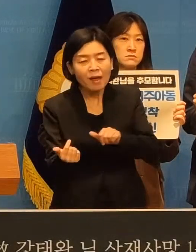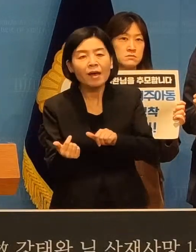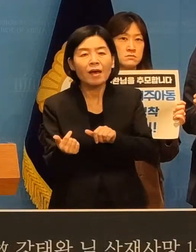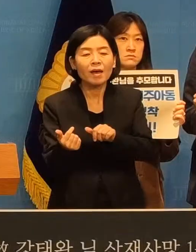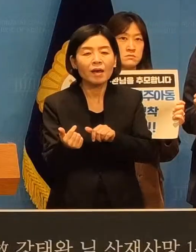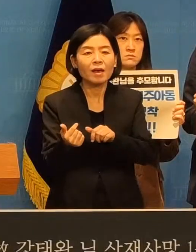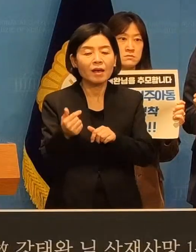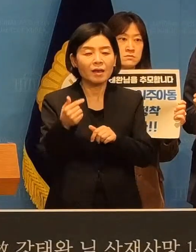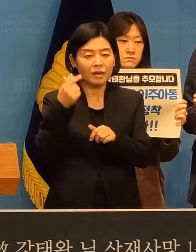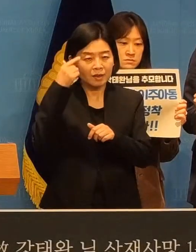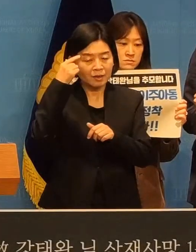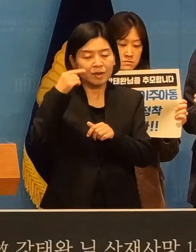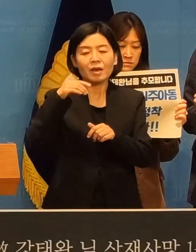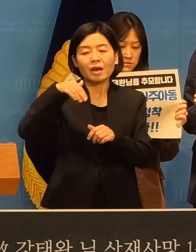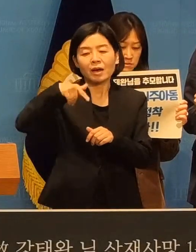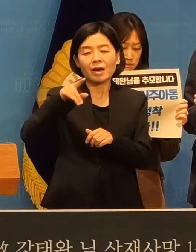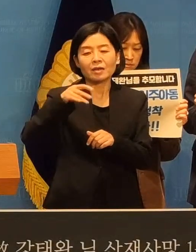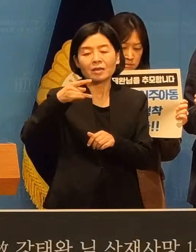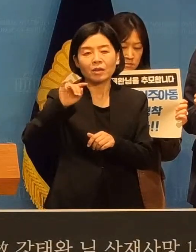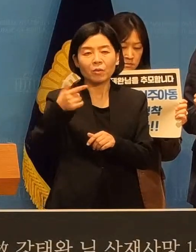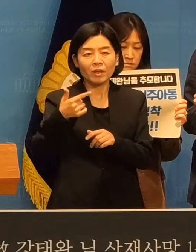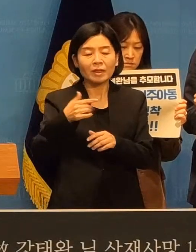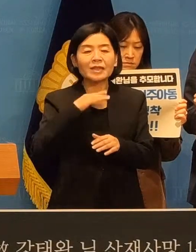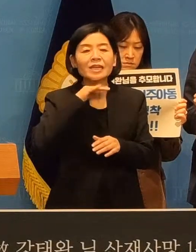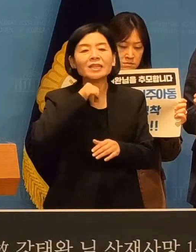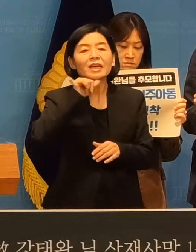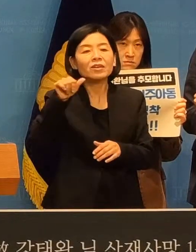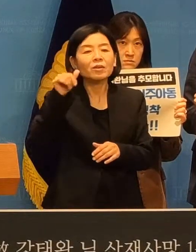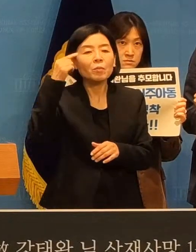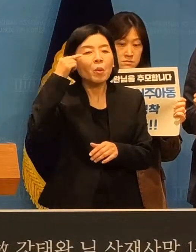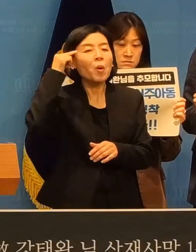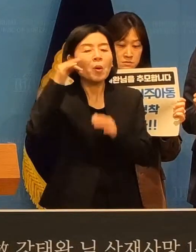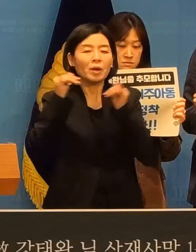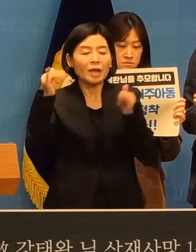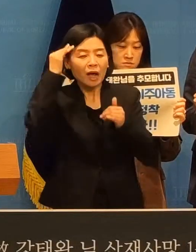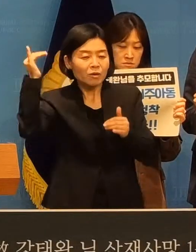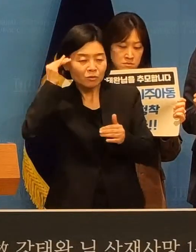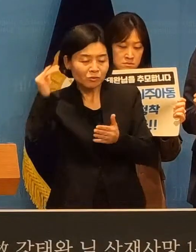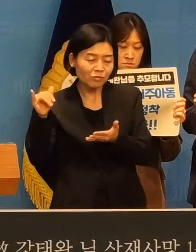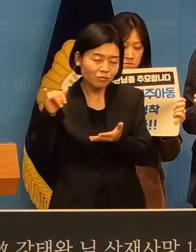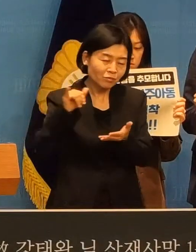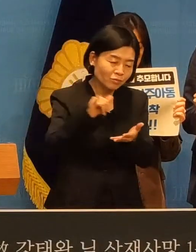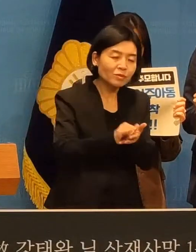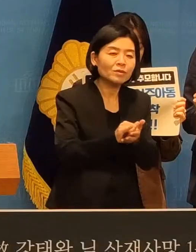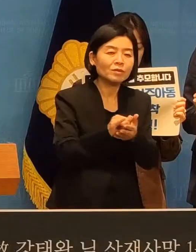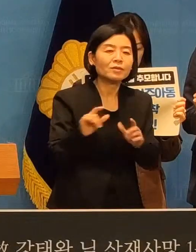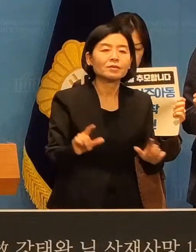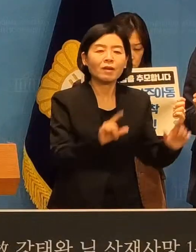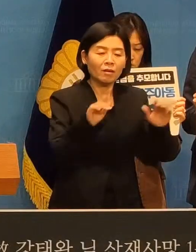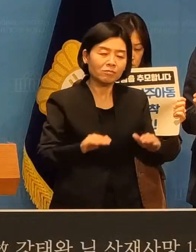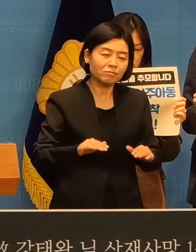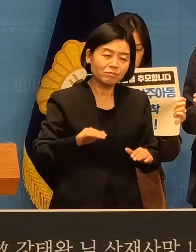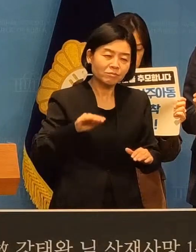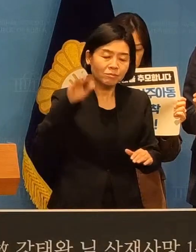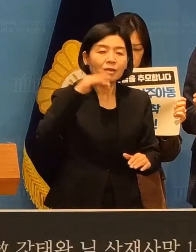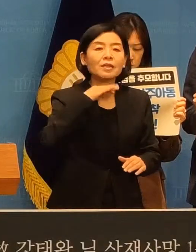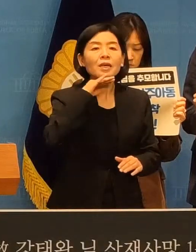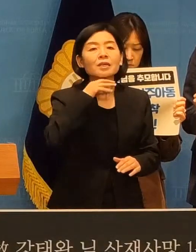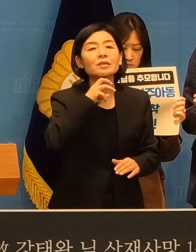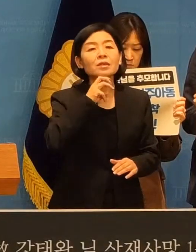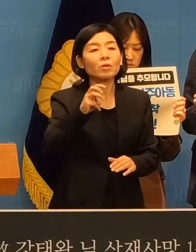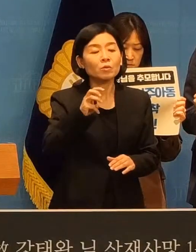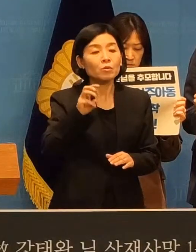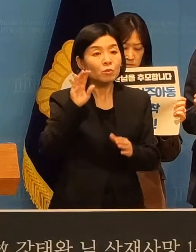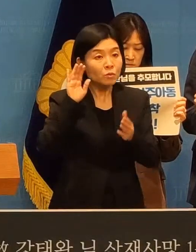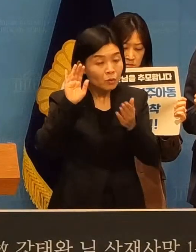어머니와 함께 한국으로 와서 미등록 이주아동으로 성장했습니다. 30살이 넘어서야 어렵게 체류 자격을